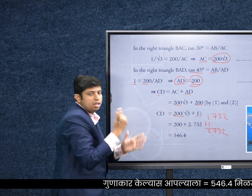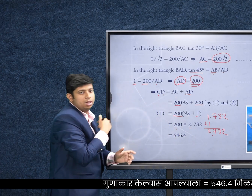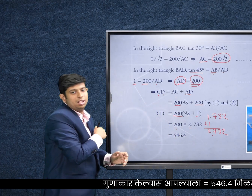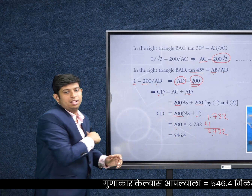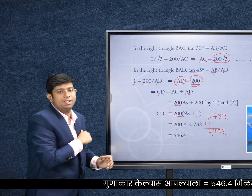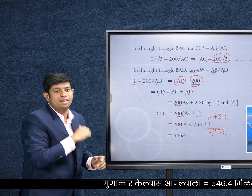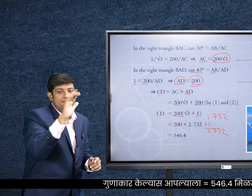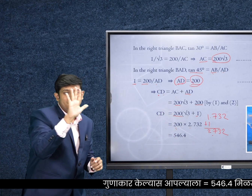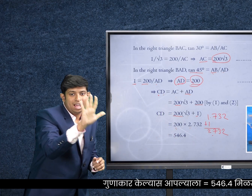गुणाकार केल्यास आपल्याला मिळते